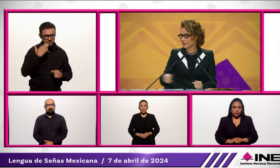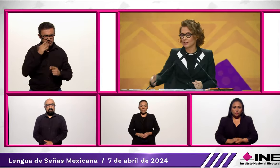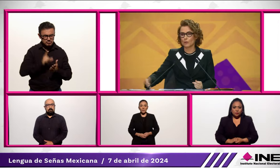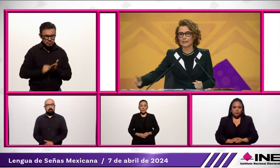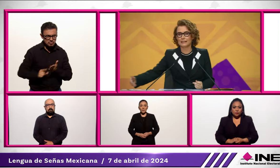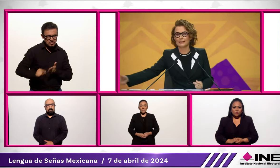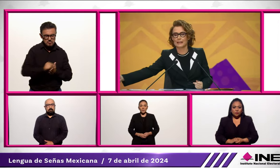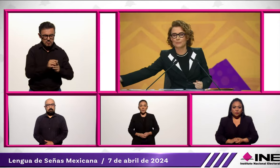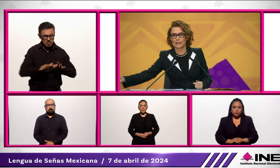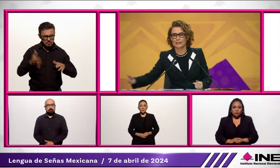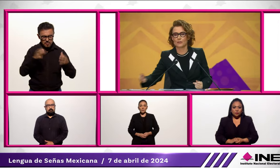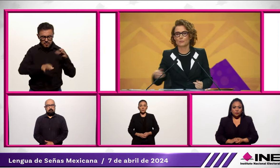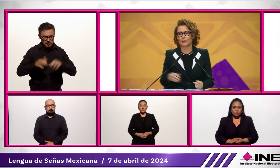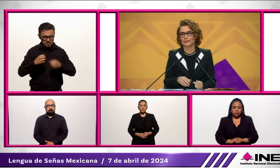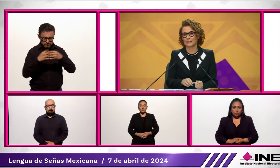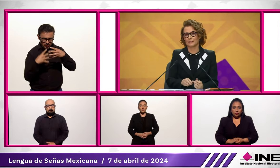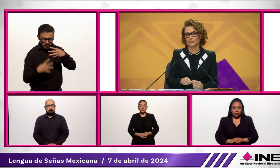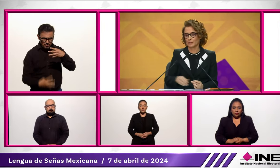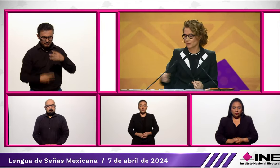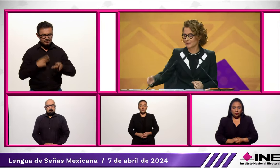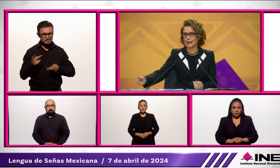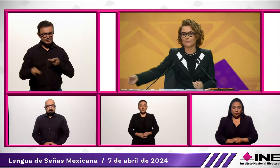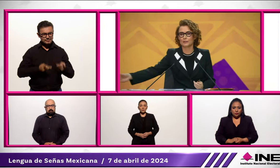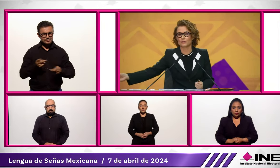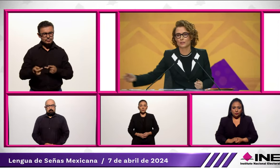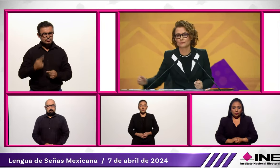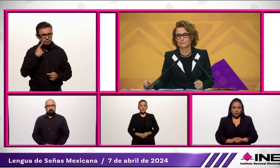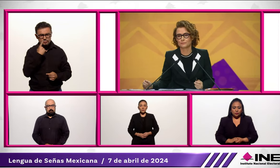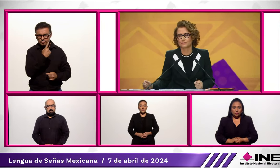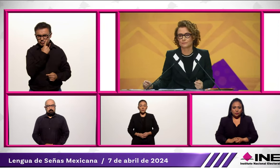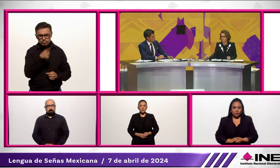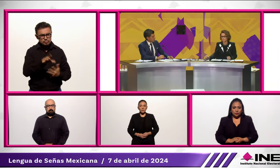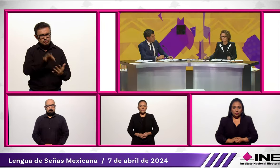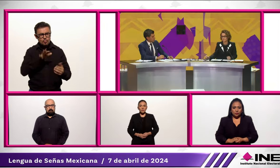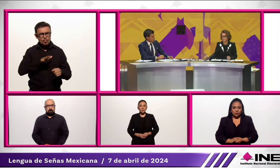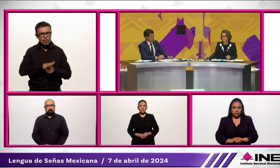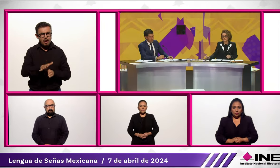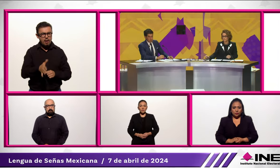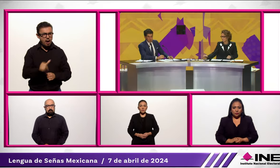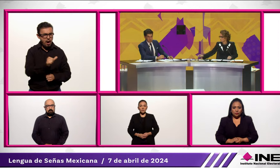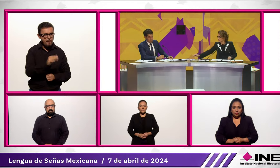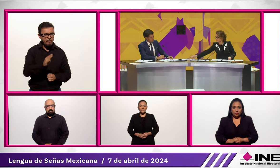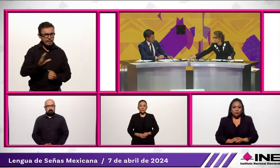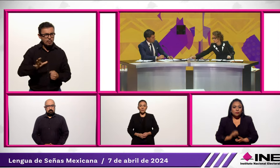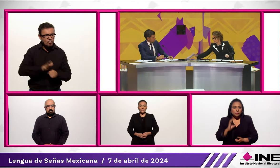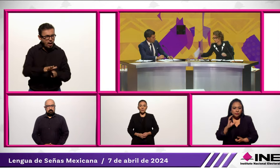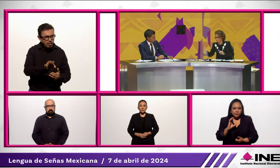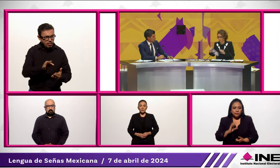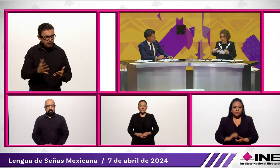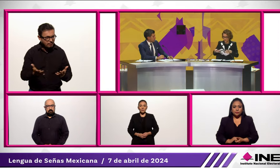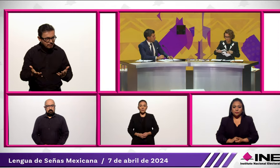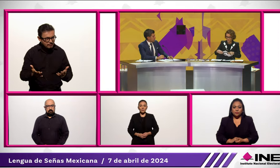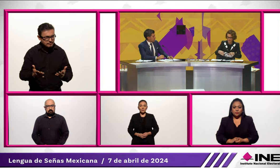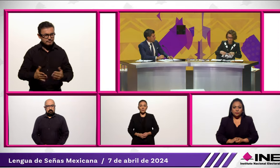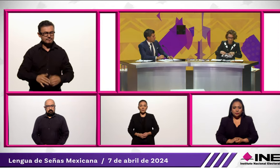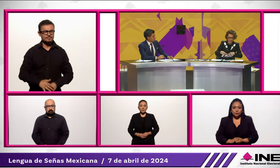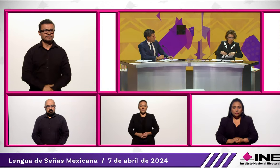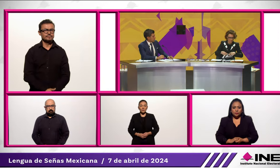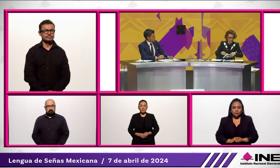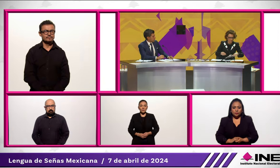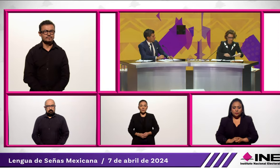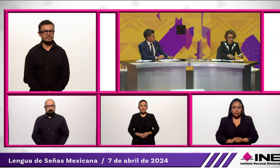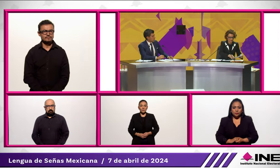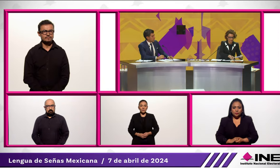le voy a pedir cuál elige para que yo le pueda hacer estas preguntas, A, B o C. C. Perfecto. Aquí